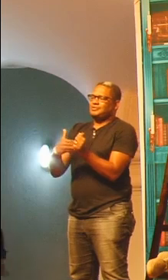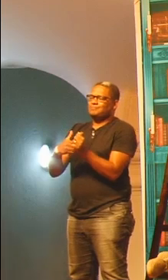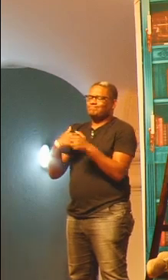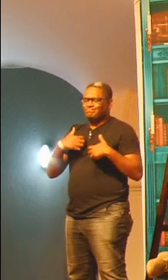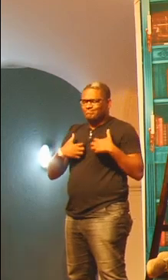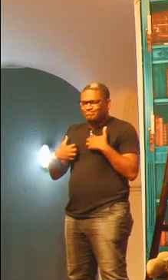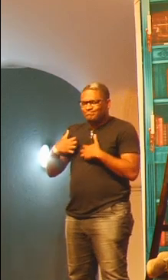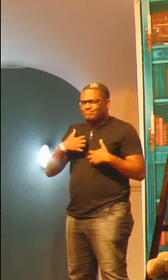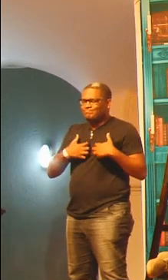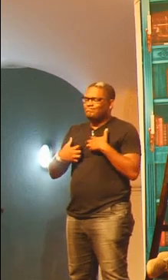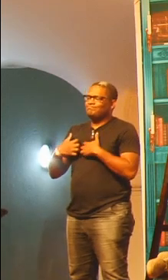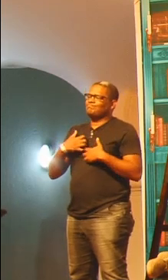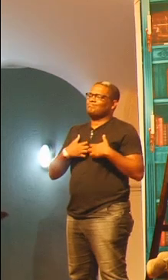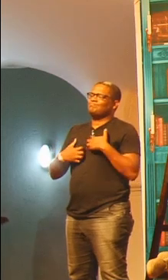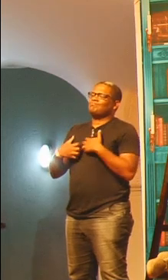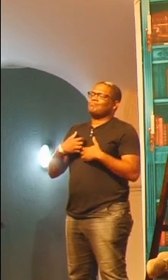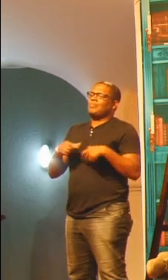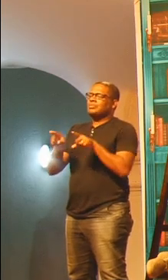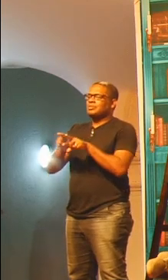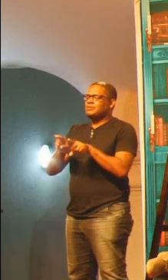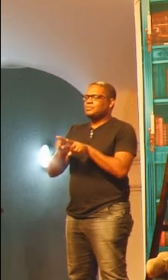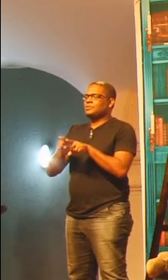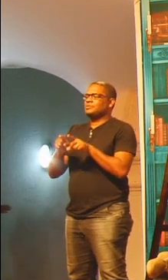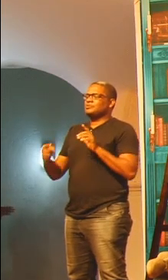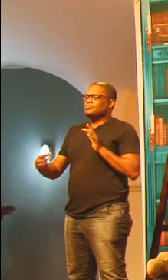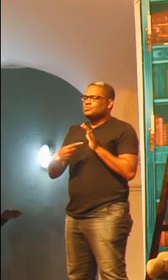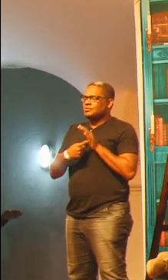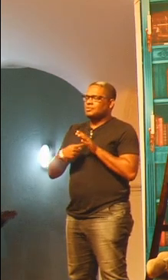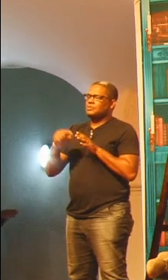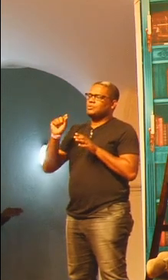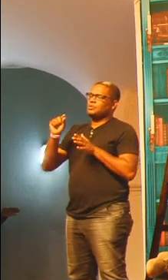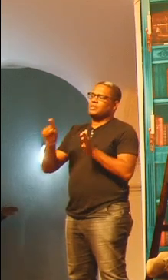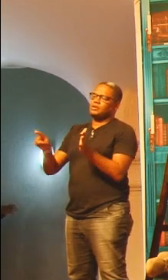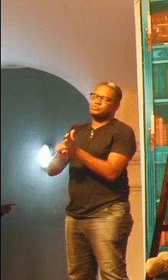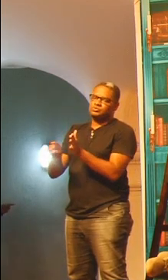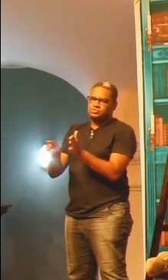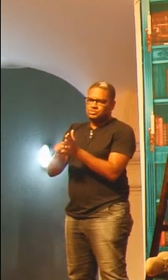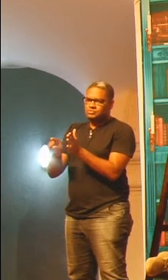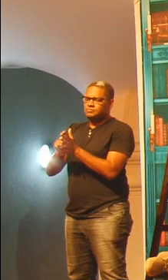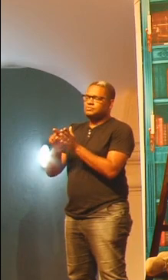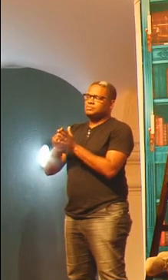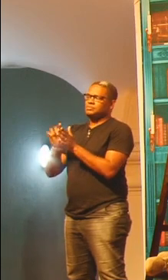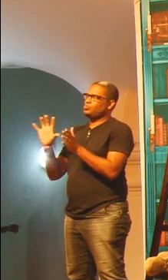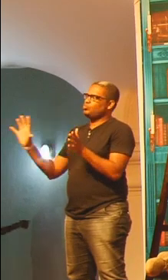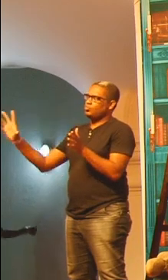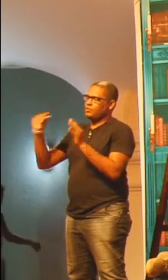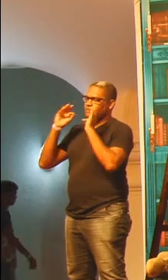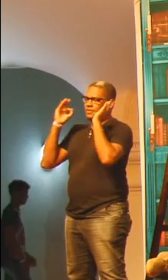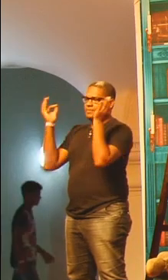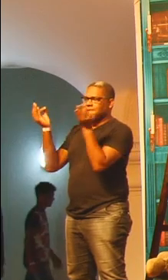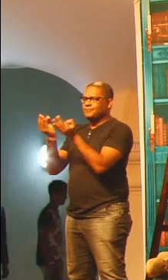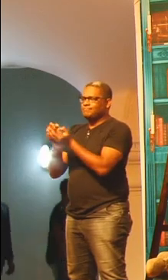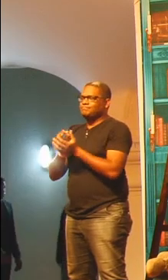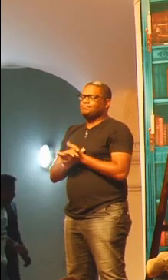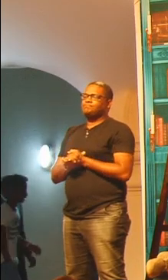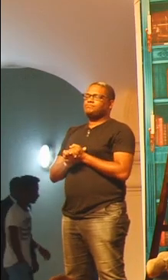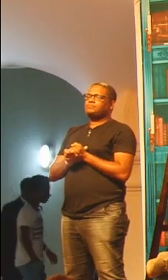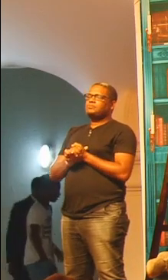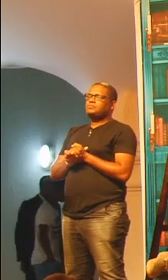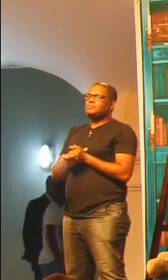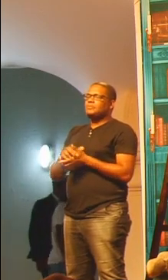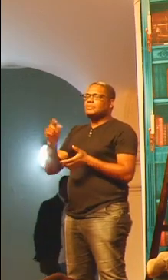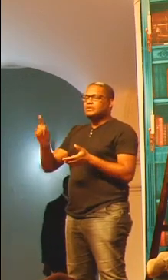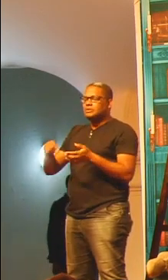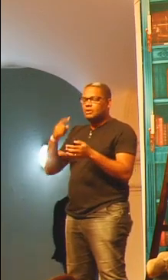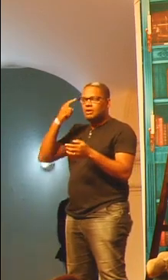prejudicava, assim como, de alguma maneira, tocava de maneira negativa toda a família. Então, esse foi o